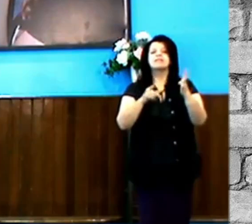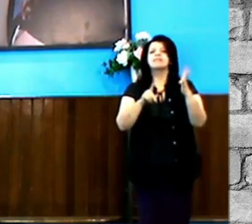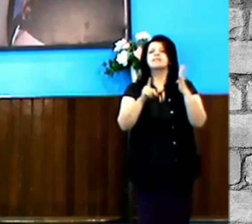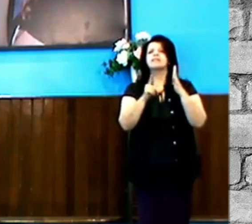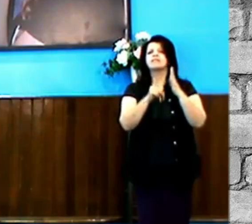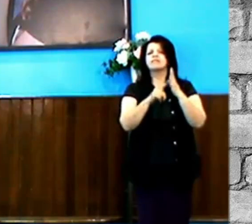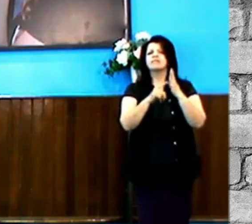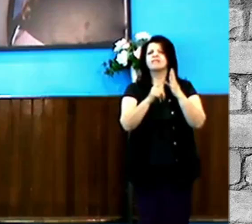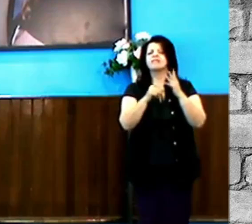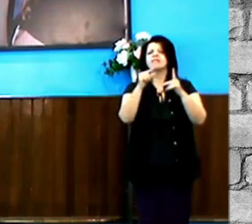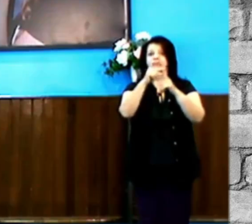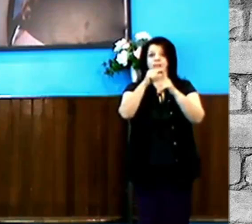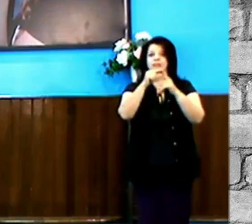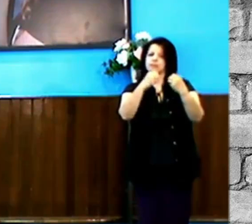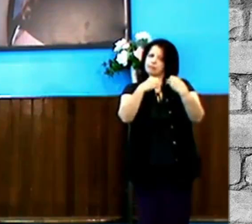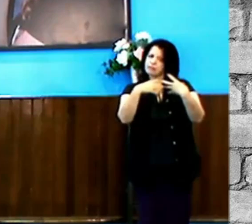de oração, né?